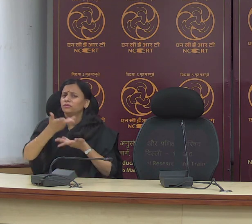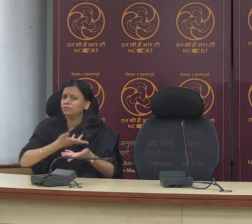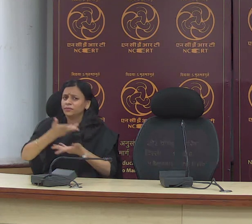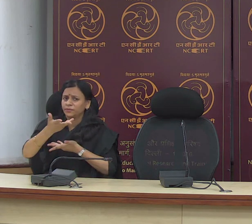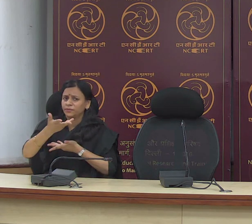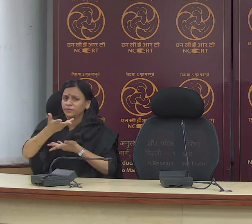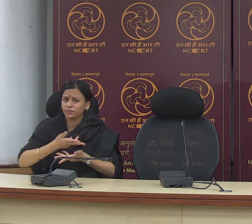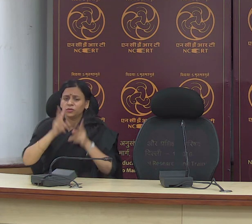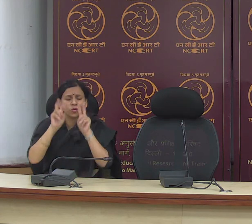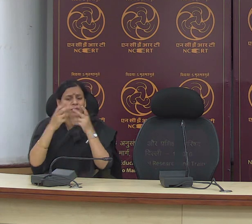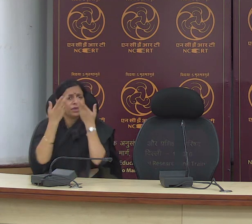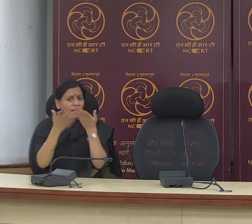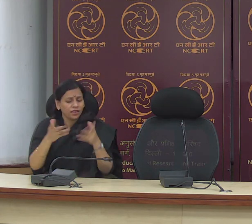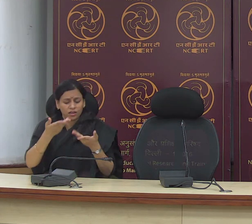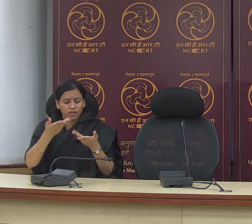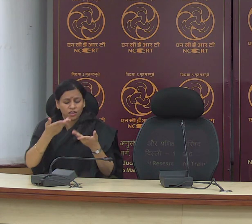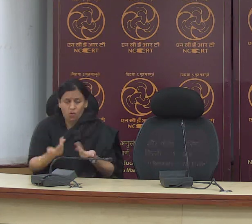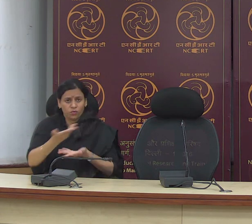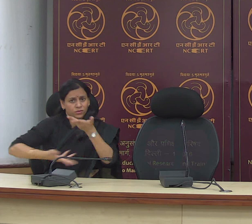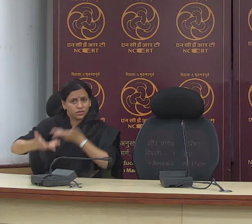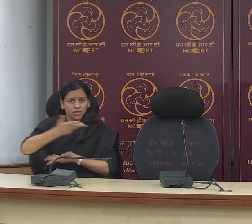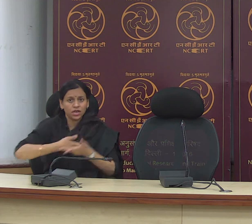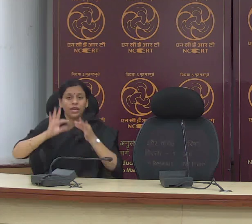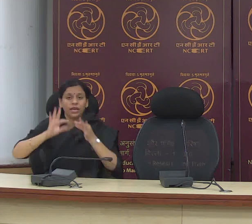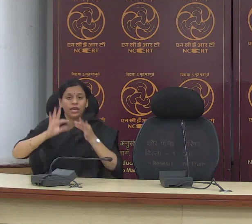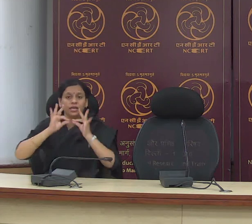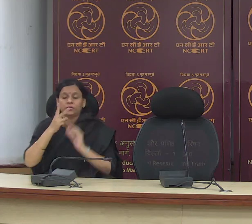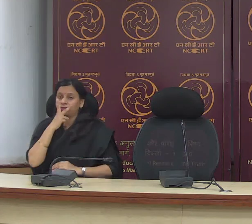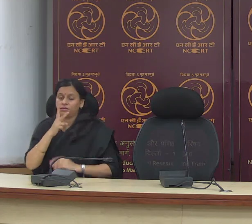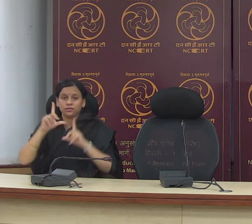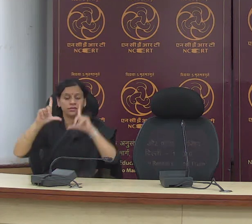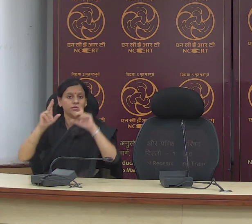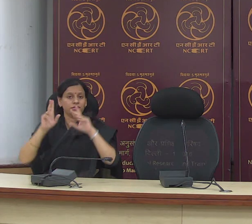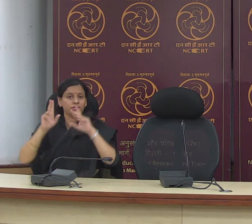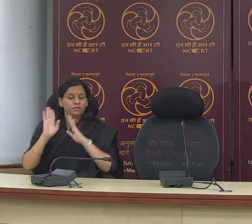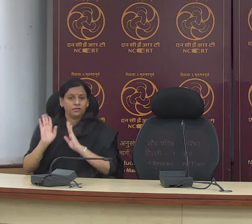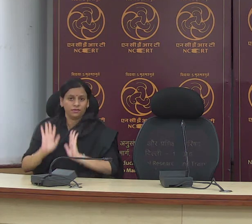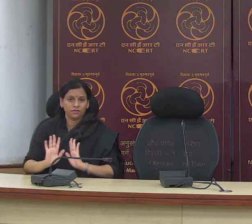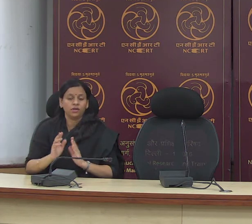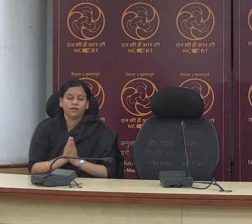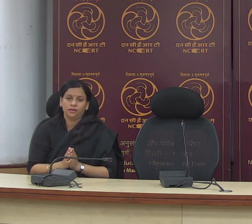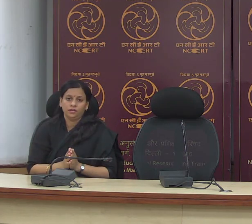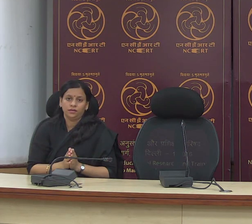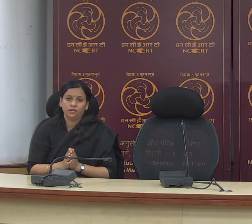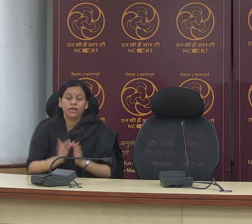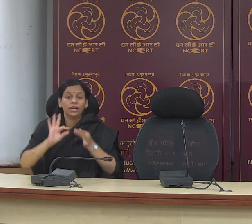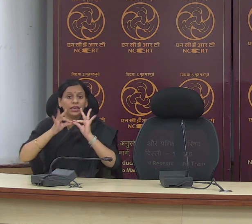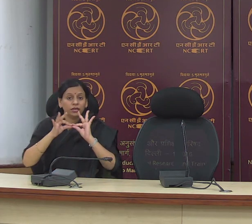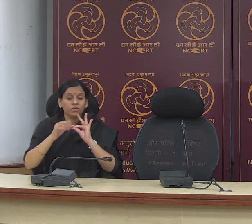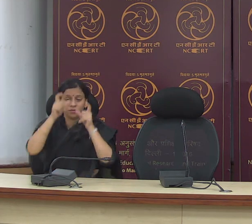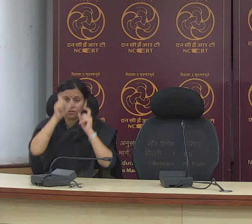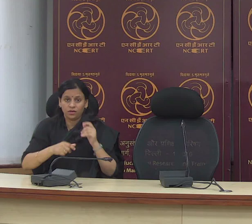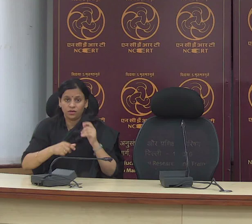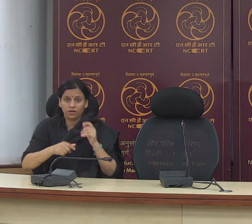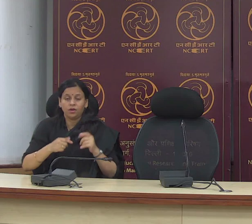हम विषय वस्तु की हम यहाँ बात करेंगे, उसका आप इंटरप्रिटेशन देख रहे हैं स्क्रीन पर। तो आपको ये जो इंटरप्रिटेशन दिखाई दे